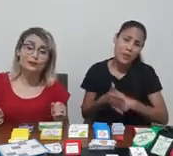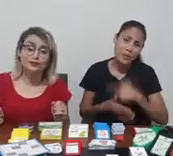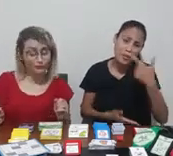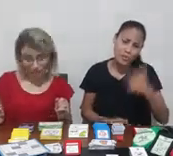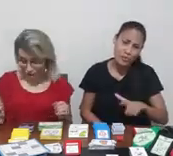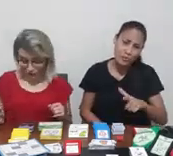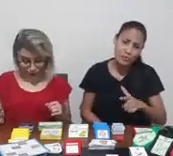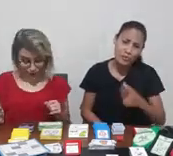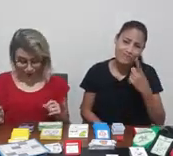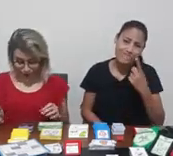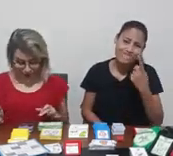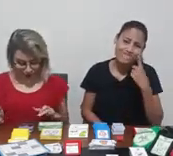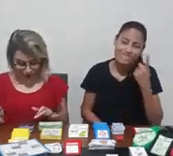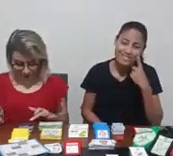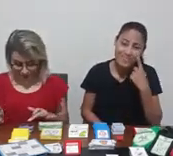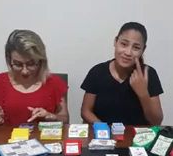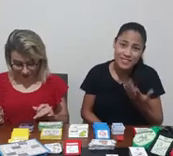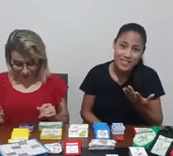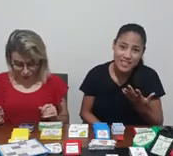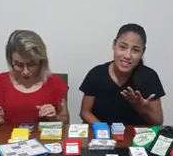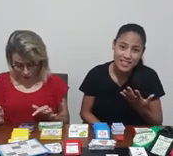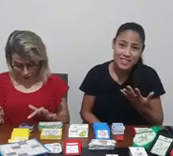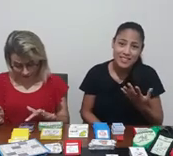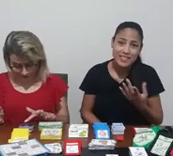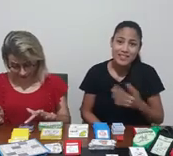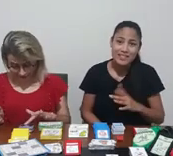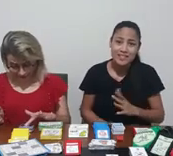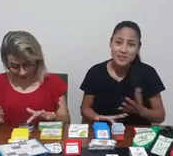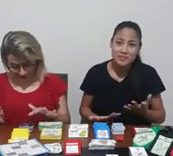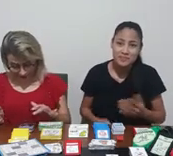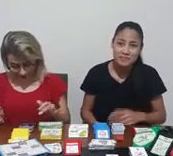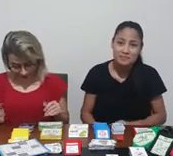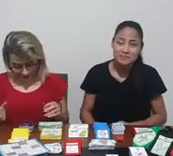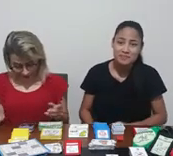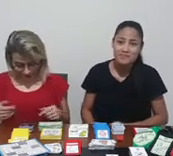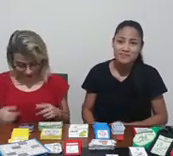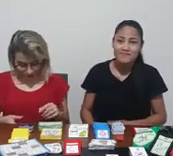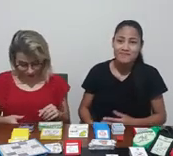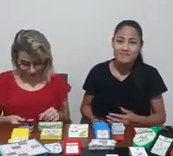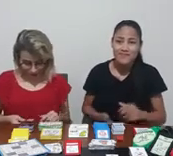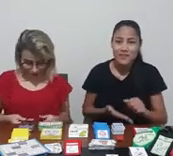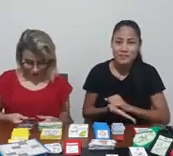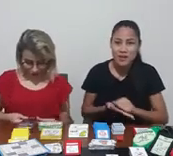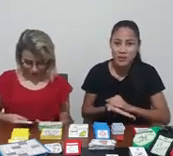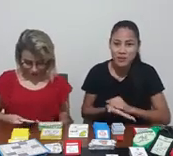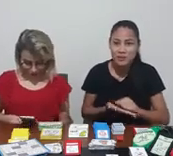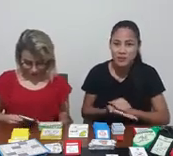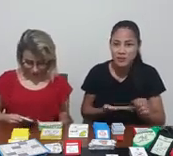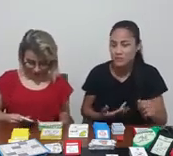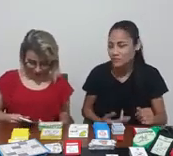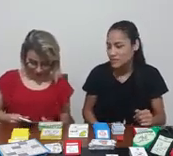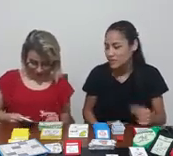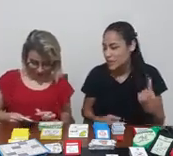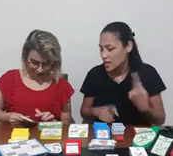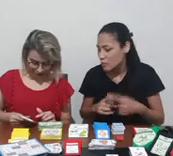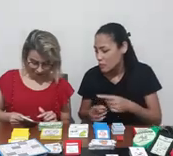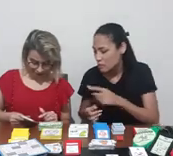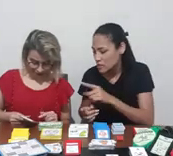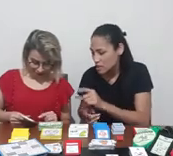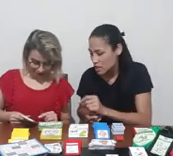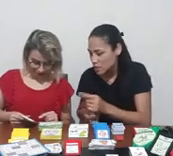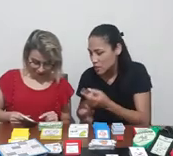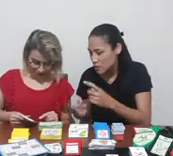pergunta, eu não vi, eu só vi alguma coisa assim, um choro. Ah, perdeu tudo aqui, viu?